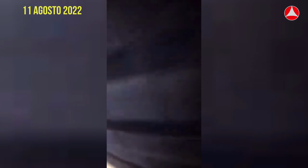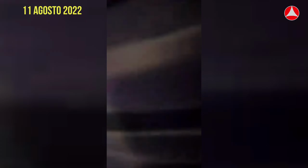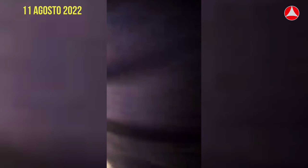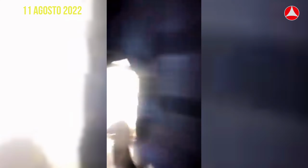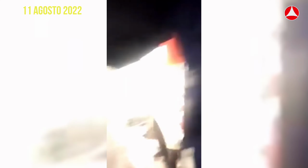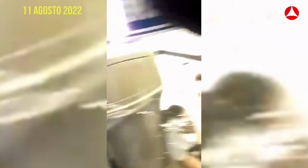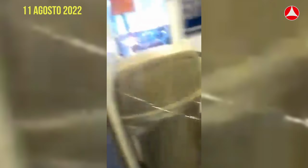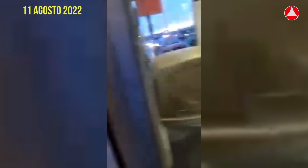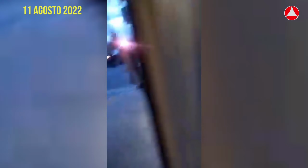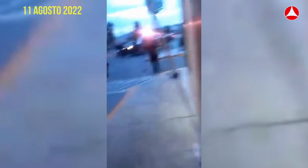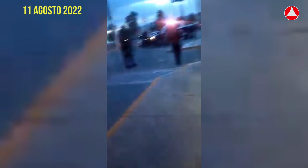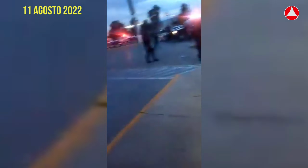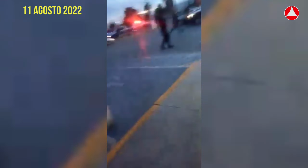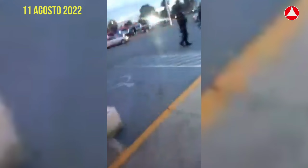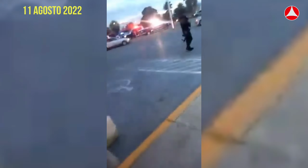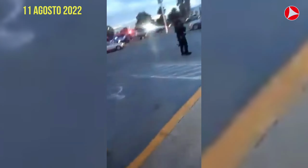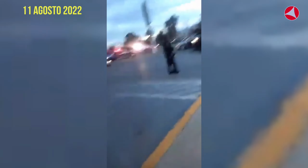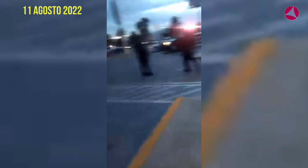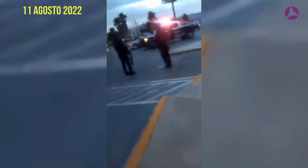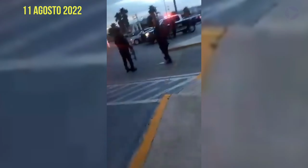glúteo.